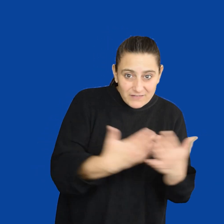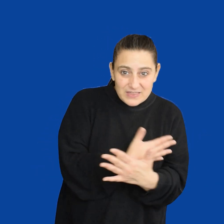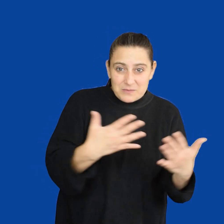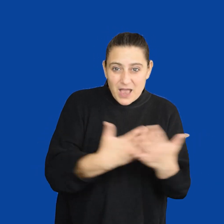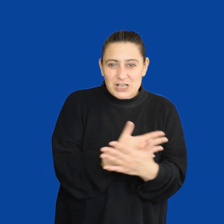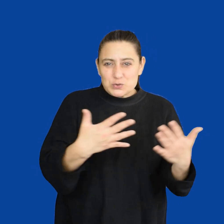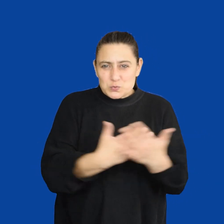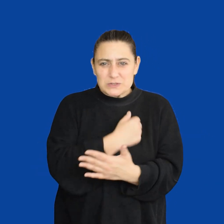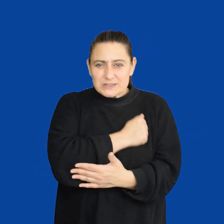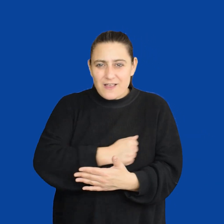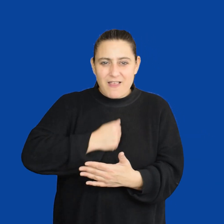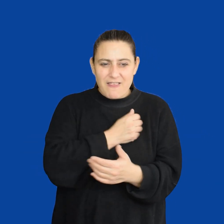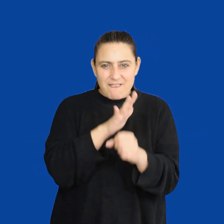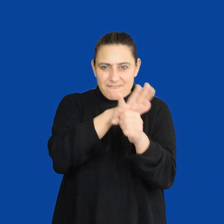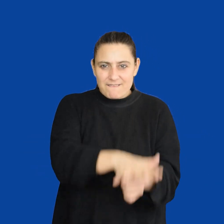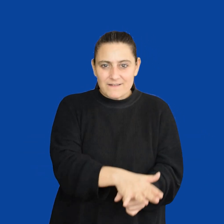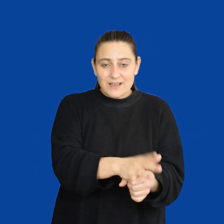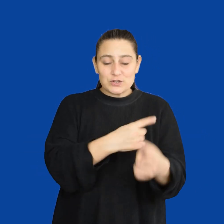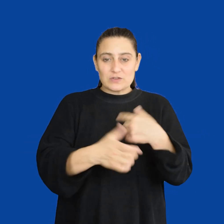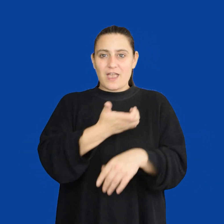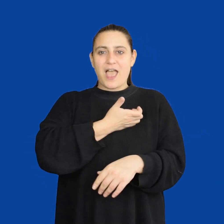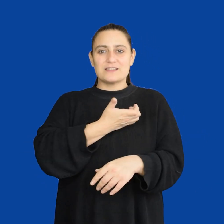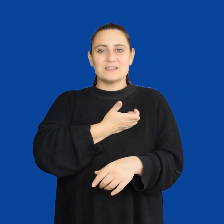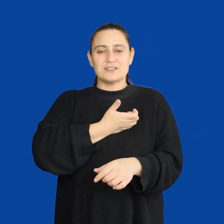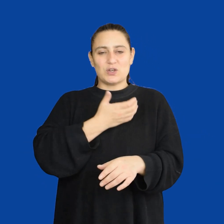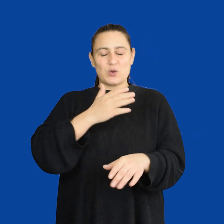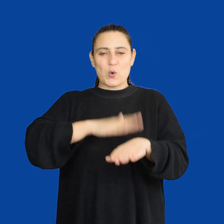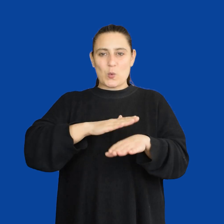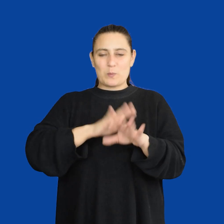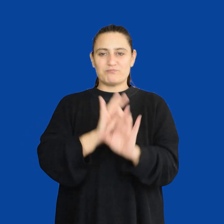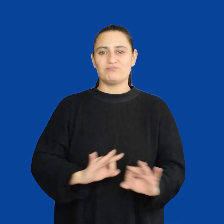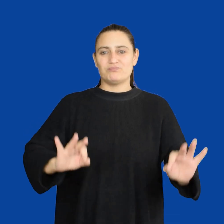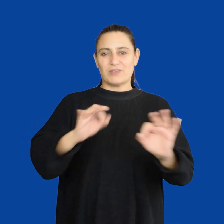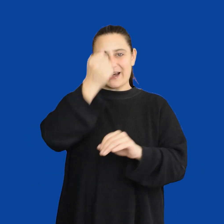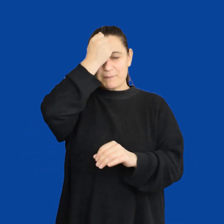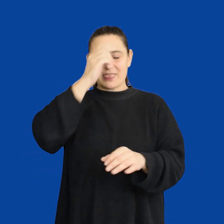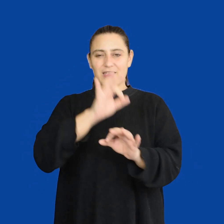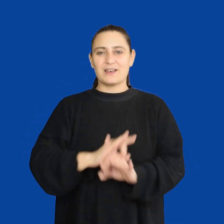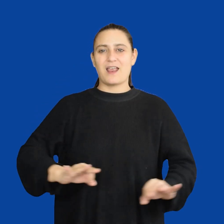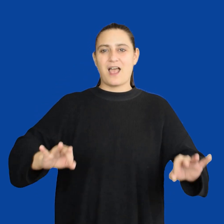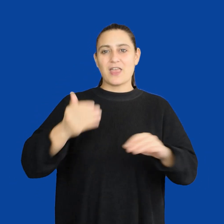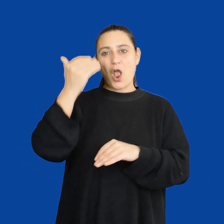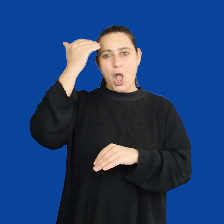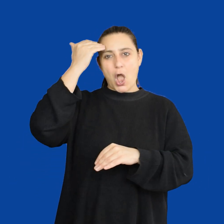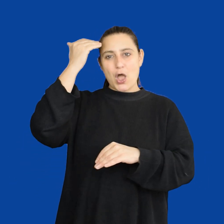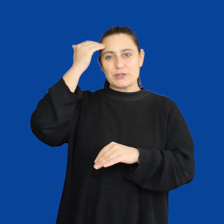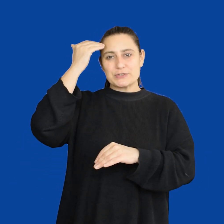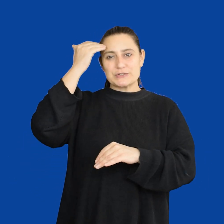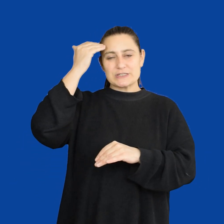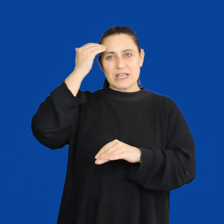ser degradada, para que el asesino cargue con menos culpa. Comprendemos que tiene una conciencia que le remite sus